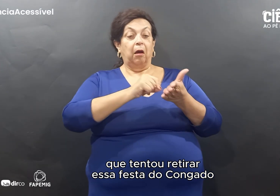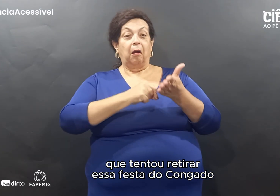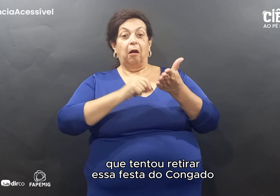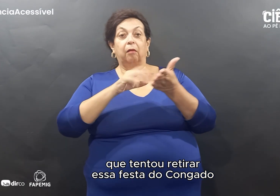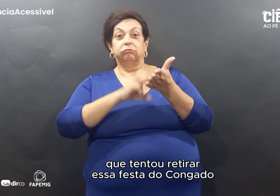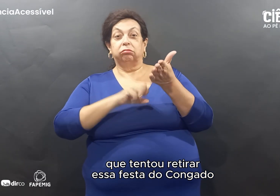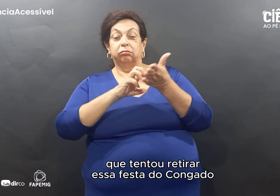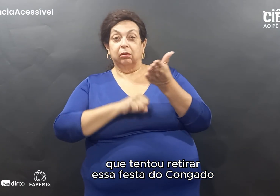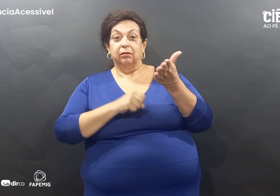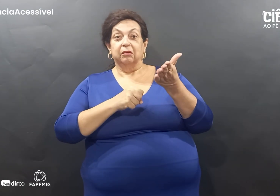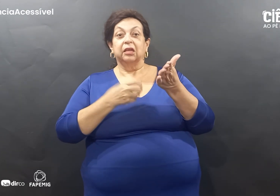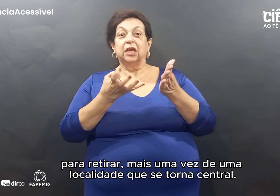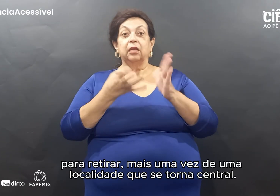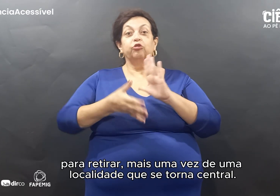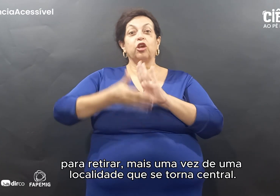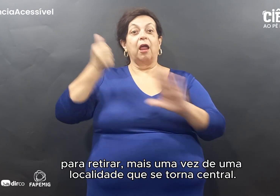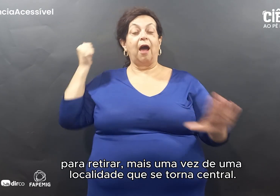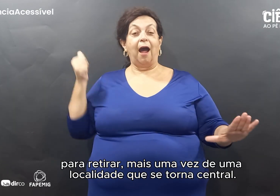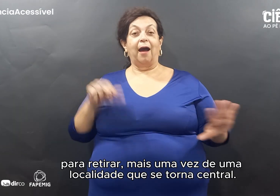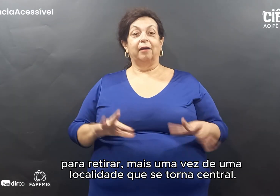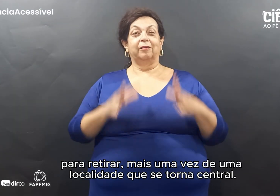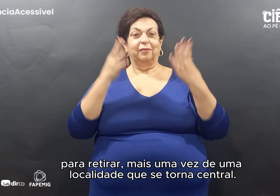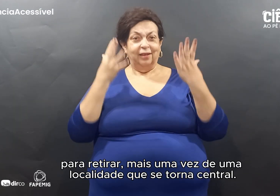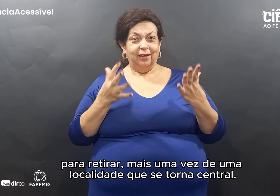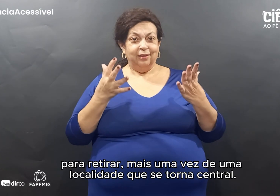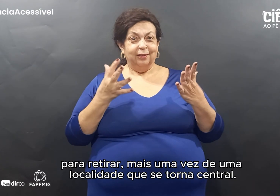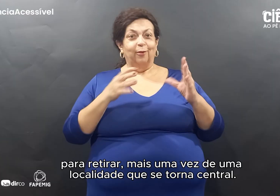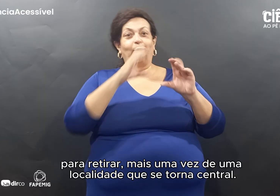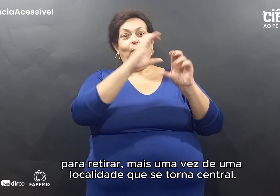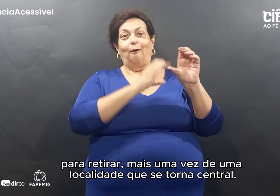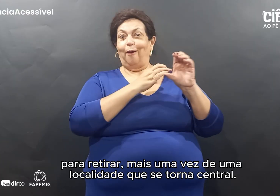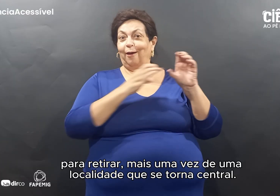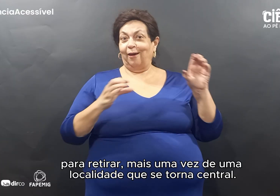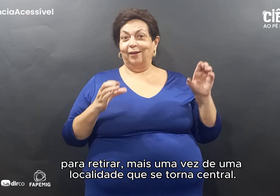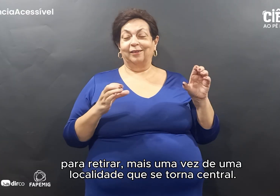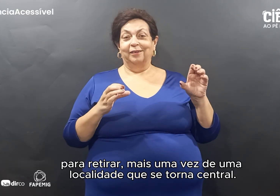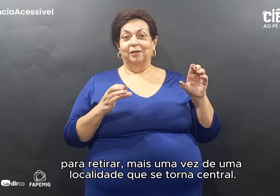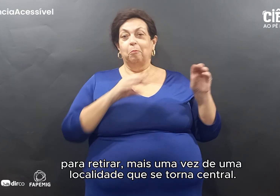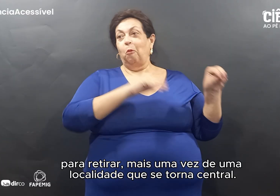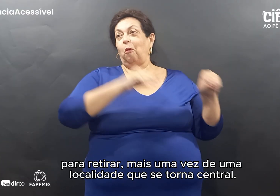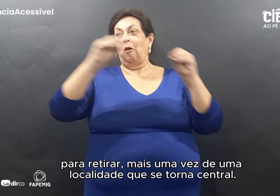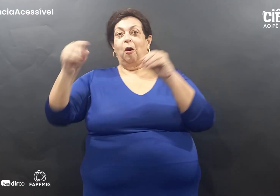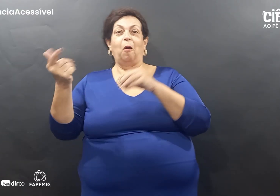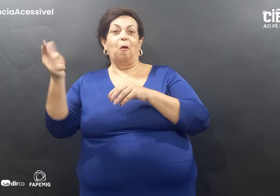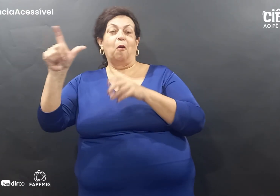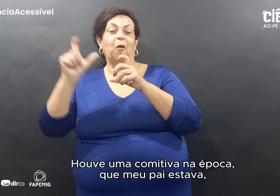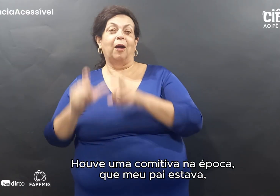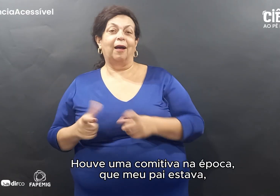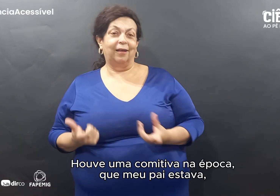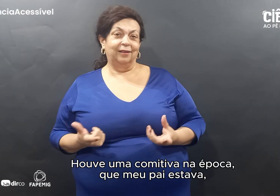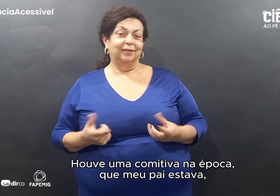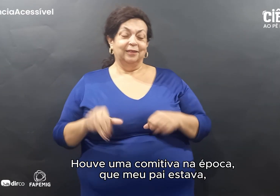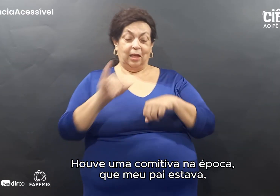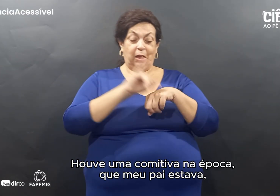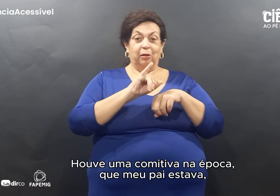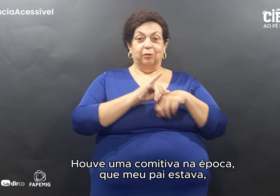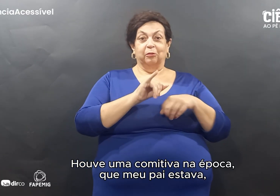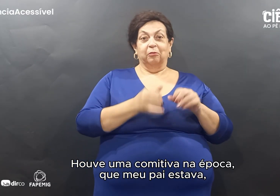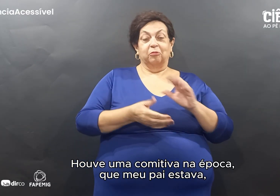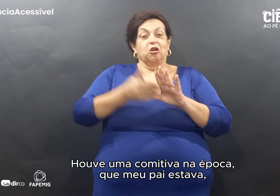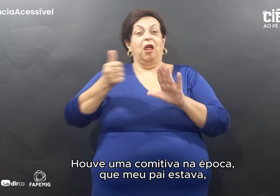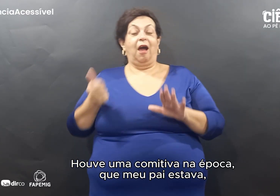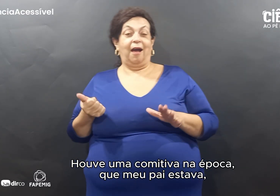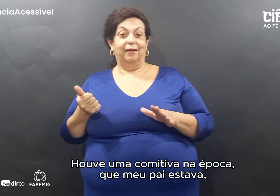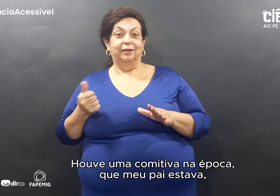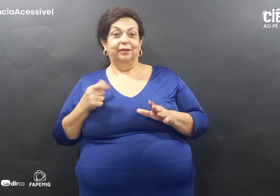festa do Congado, para retirar mais uma vez de uma localidade que se torna central. Houve uma comitiva